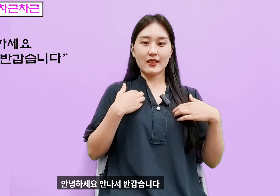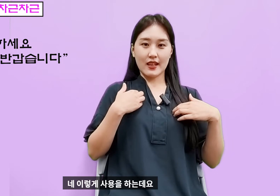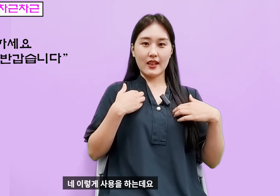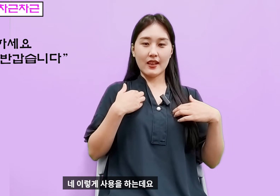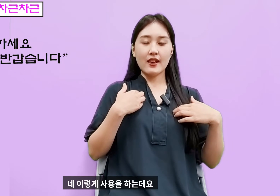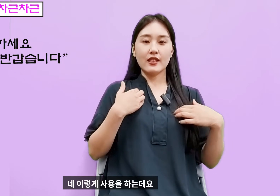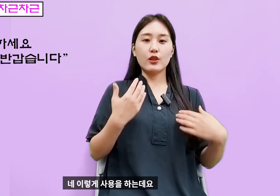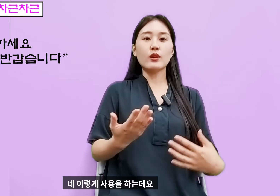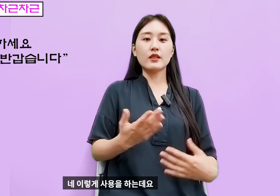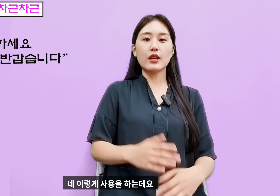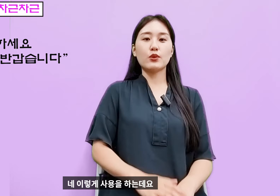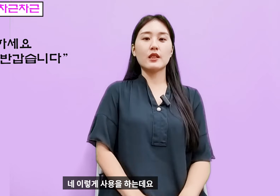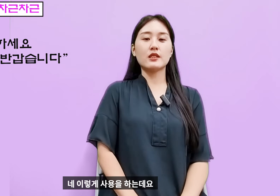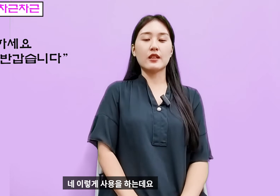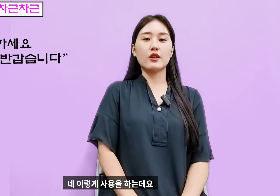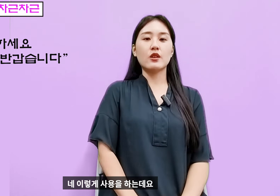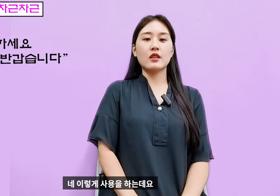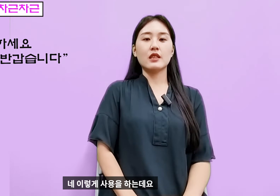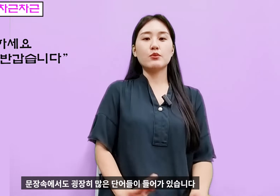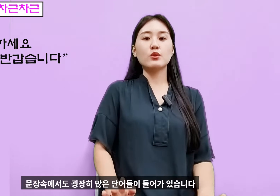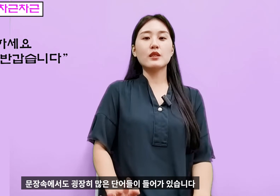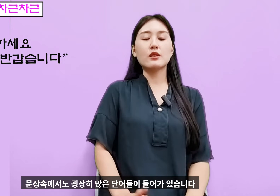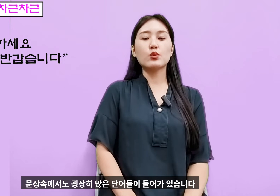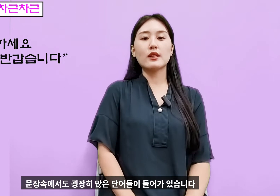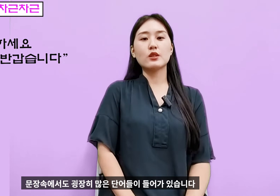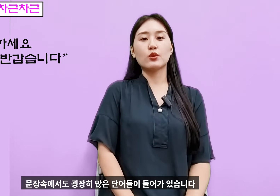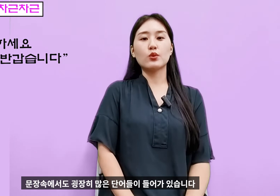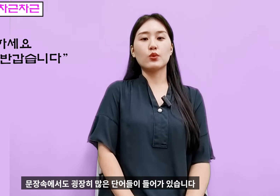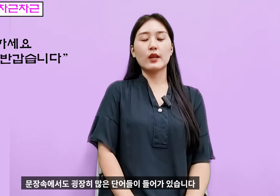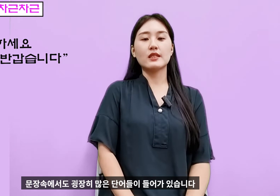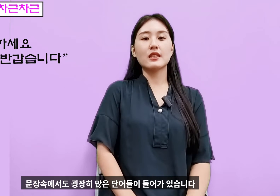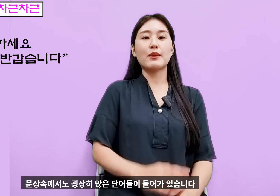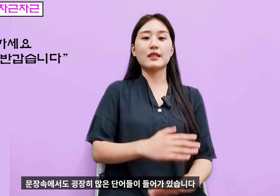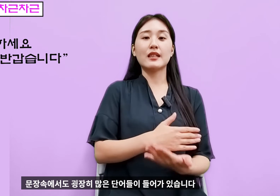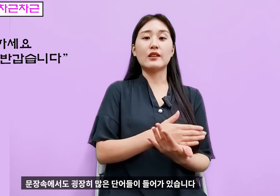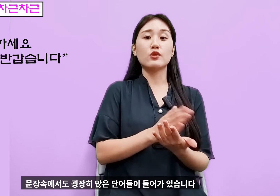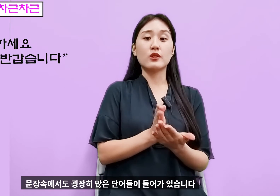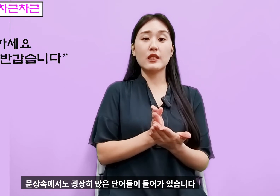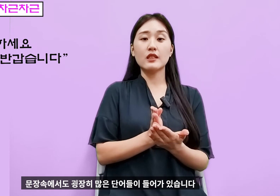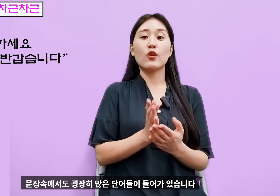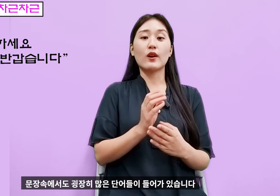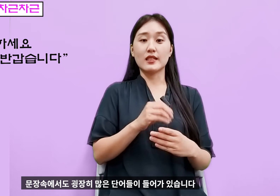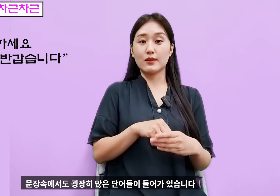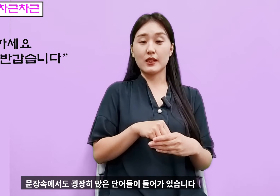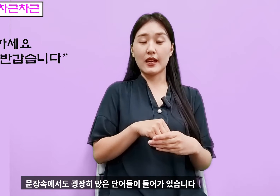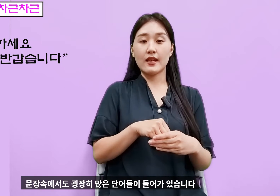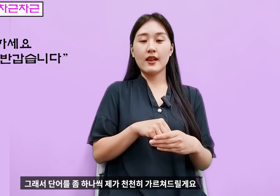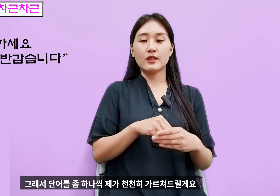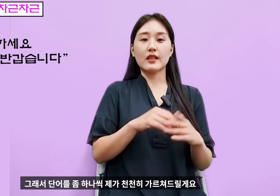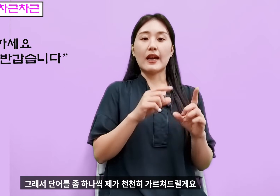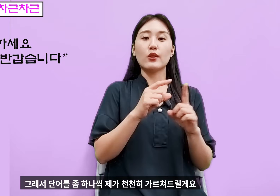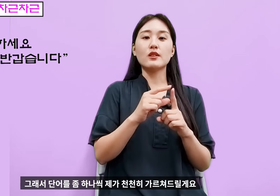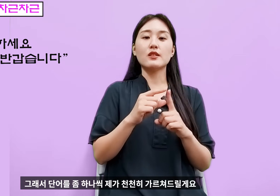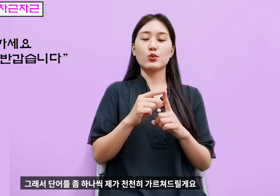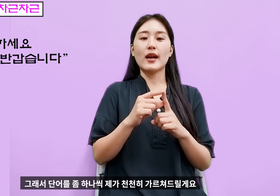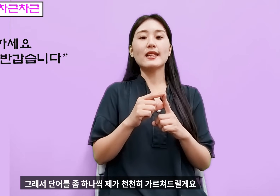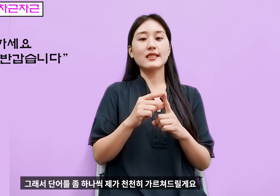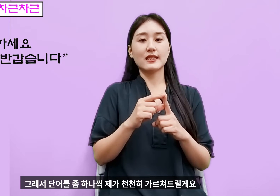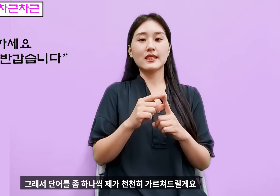네, 이렇게 사용을 하는데요. 이 문장 속에서도 굉장히 많은 단어들이 들어가 있습니다. 그래서 단어를 좀 하나씩